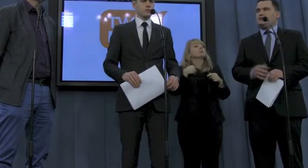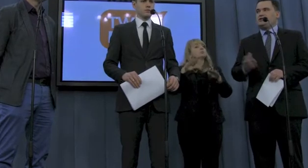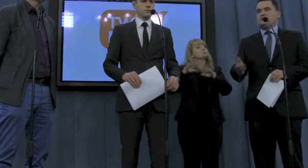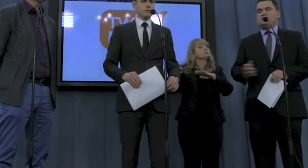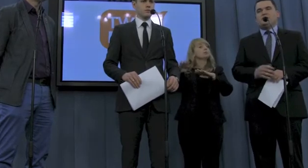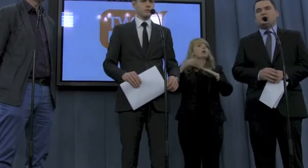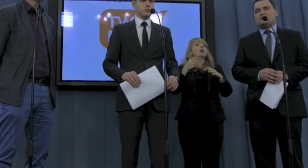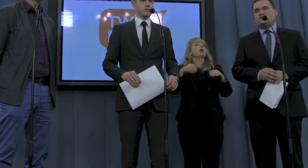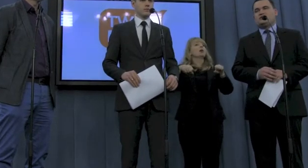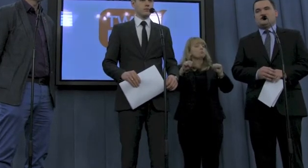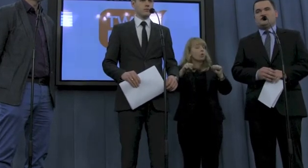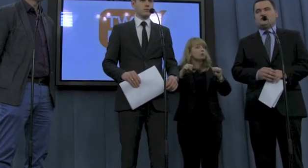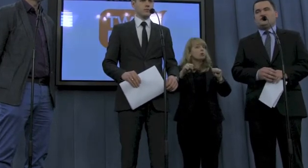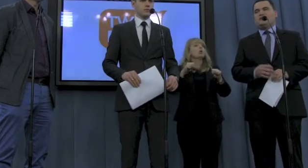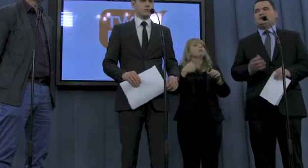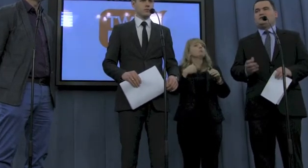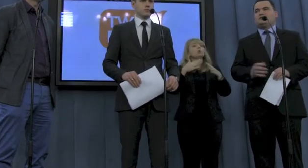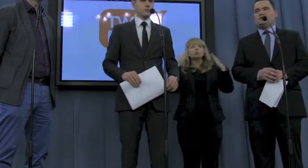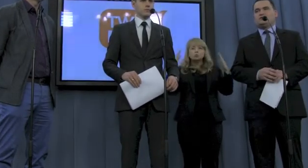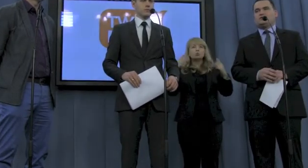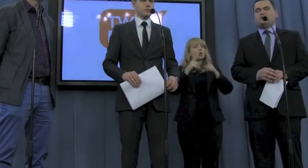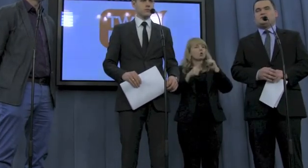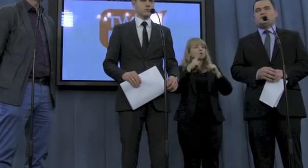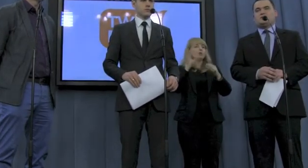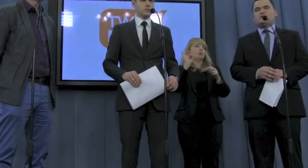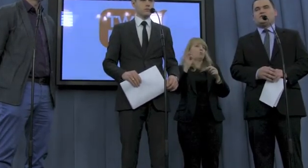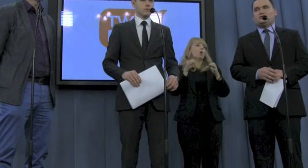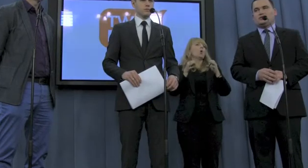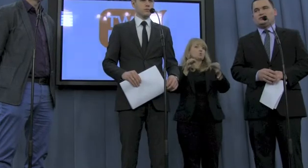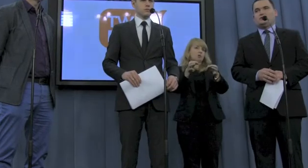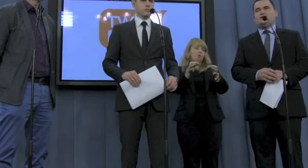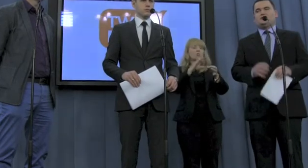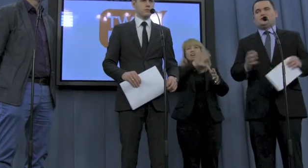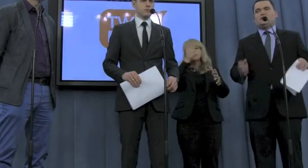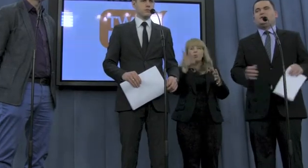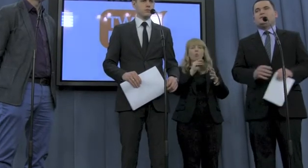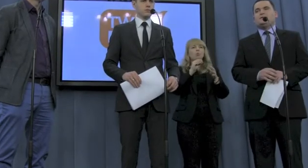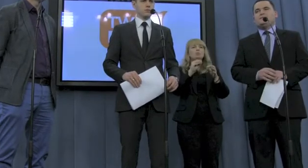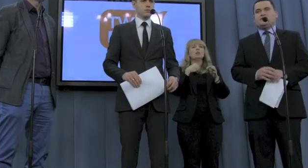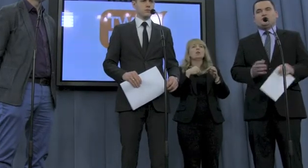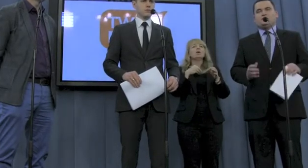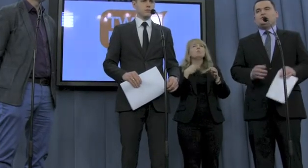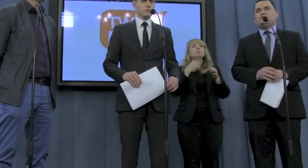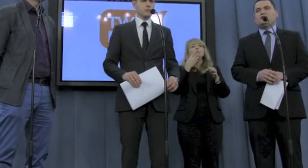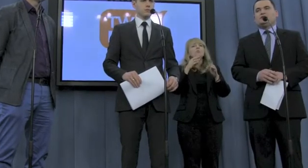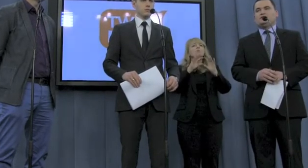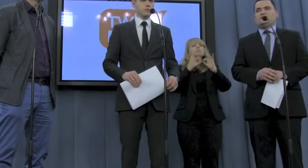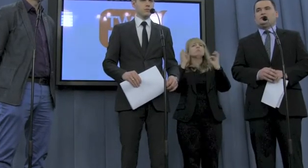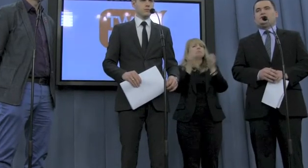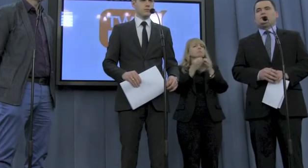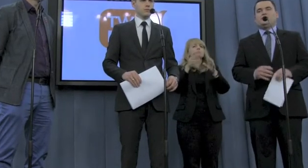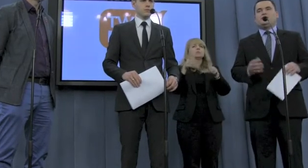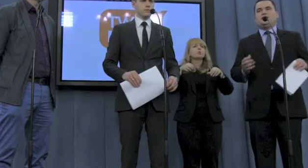tematów jednośladów bardzo szeroko zawsze omawiamy to, co dotyczy bezpieczeństwa w ruchu drogowego jako takiego, nie tylko